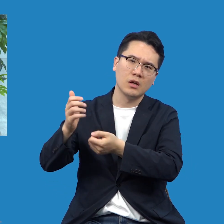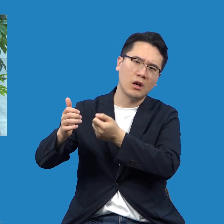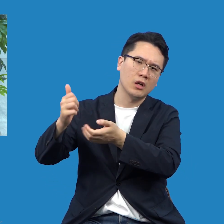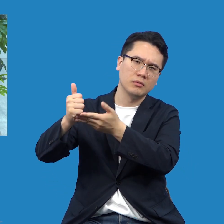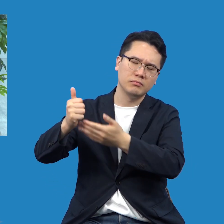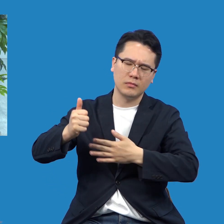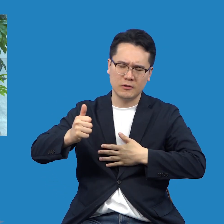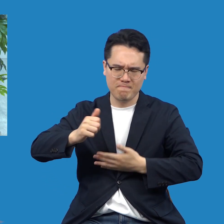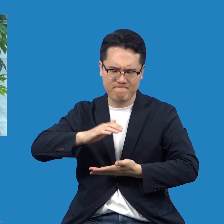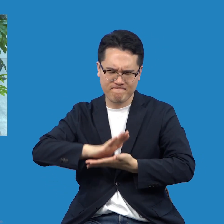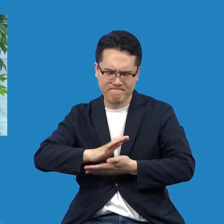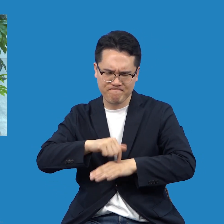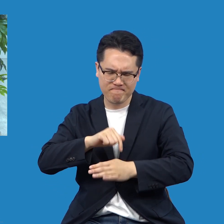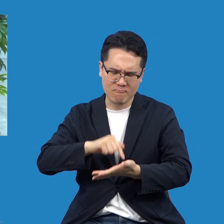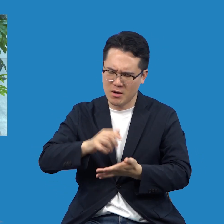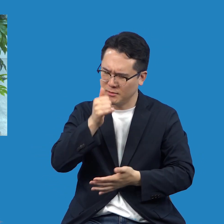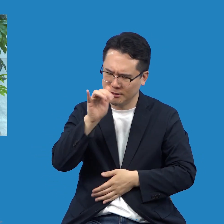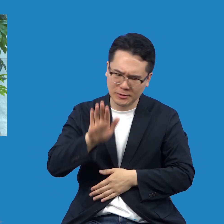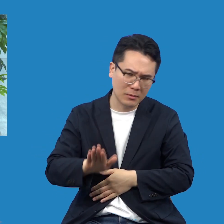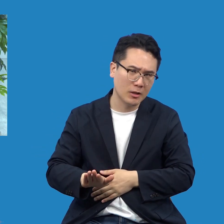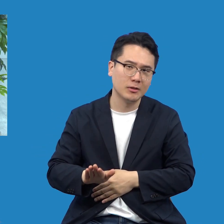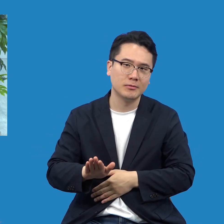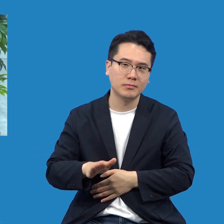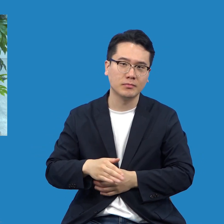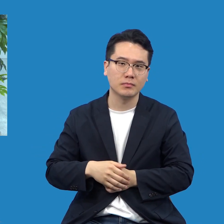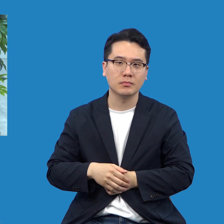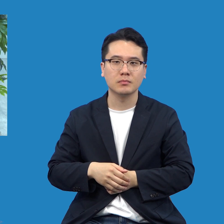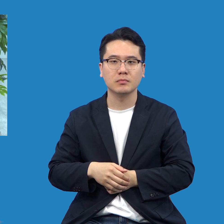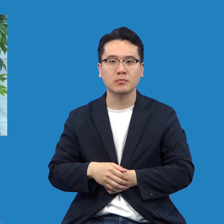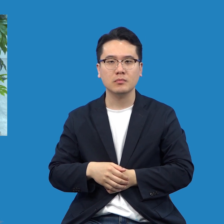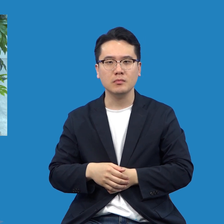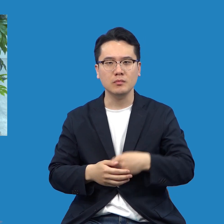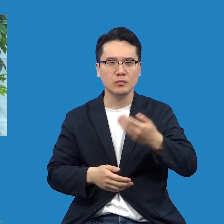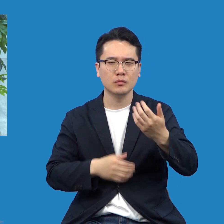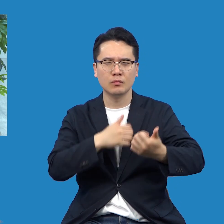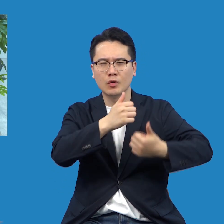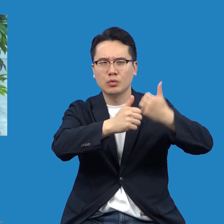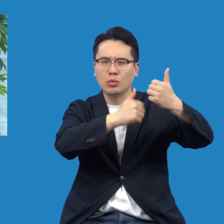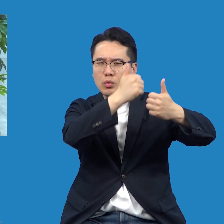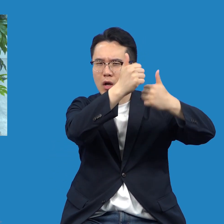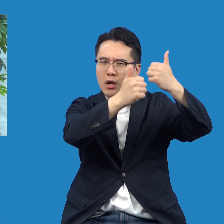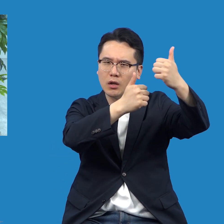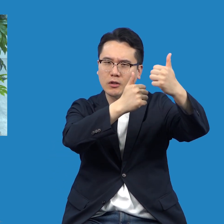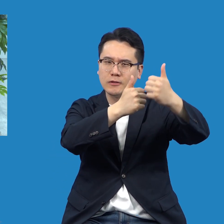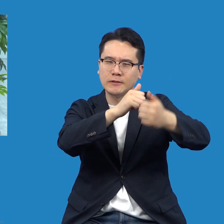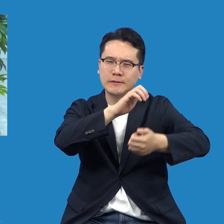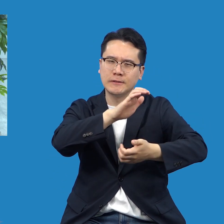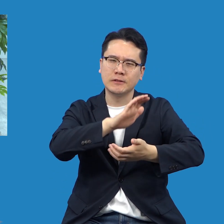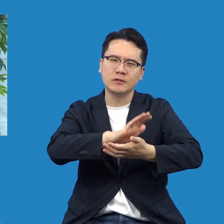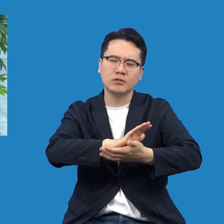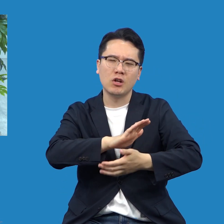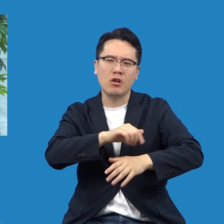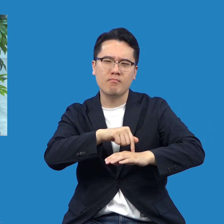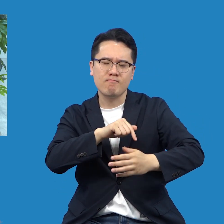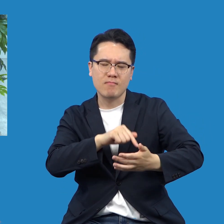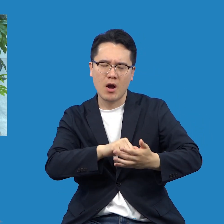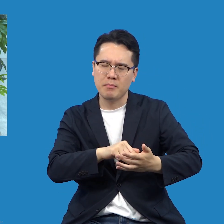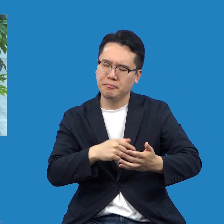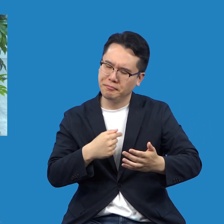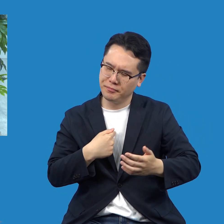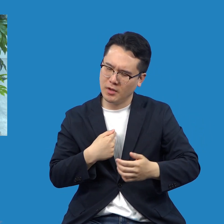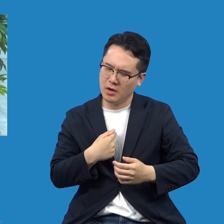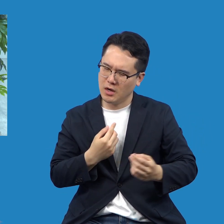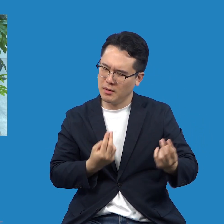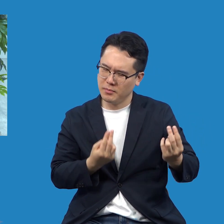특심인데, 그런데 우리 조상의 그 열정에는 내가 미치지 못하지만 이 이스라엘